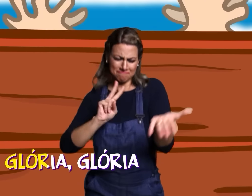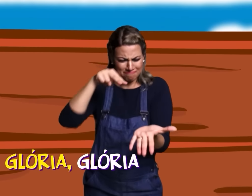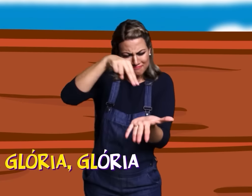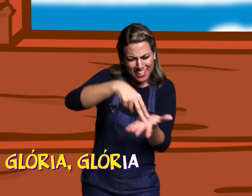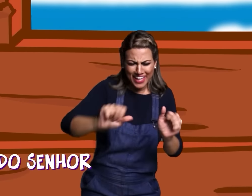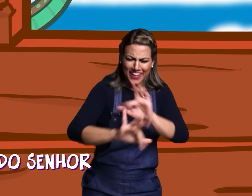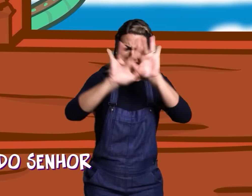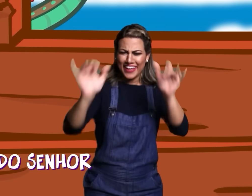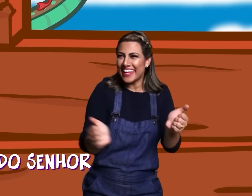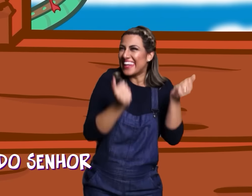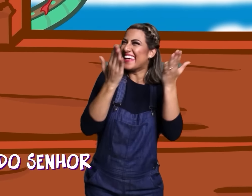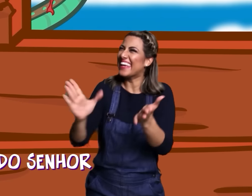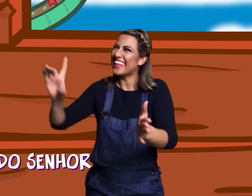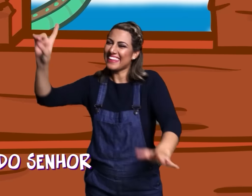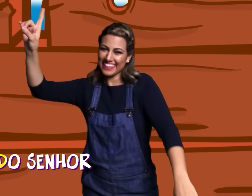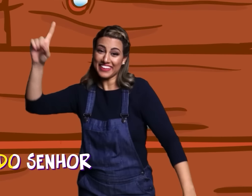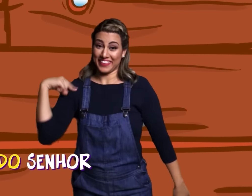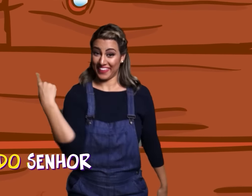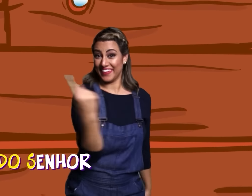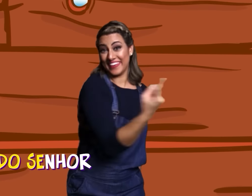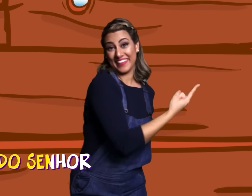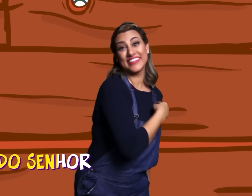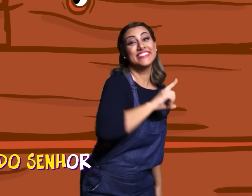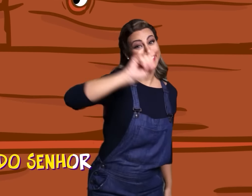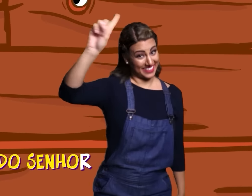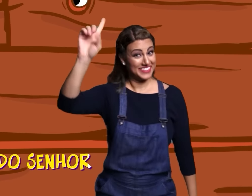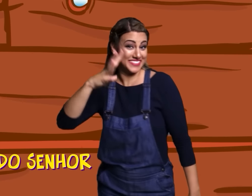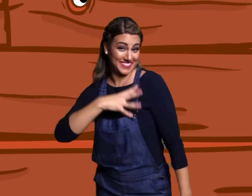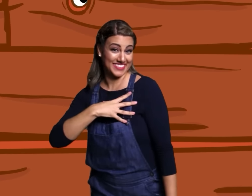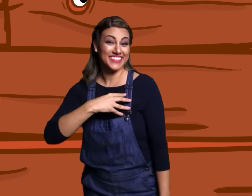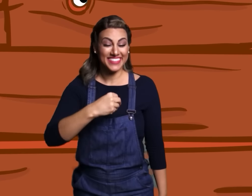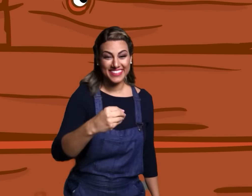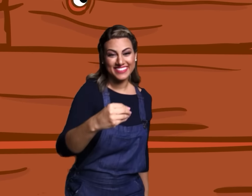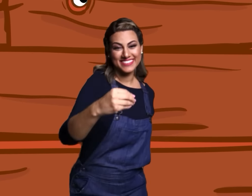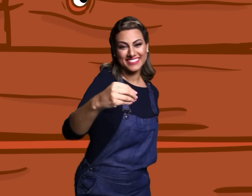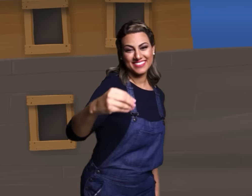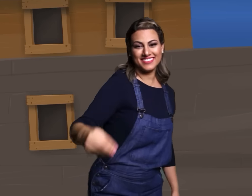Deus dê a glória, glória, filhos do Senhor.